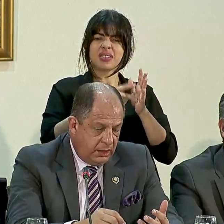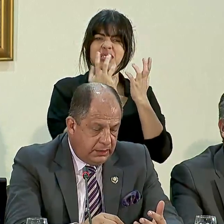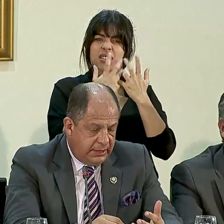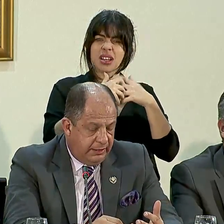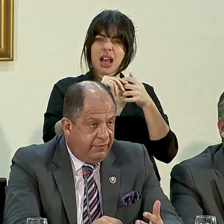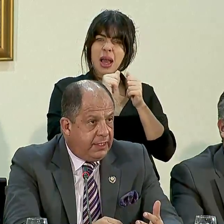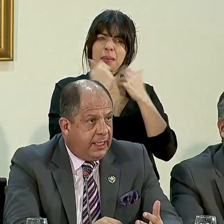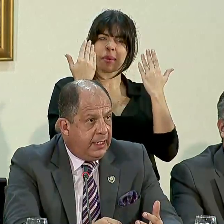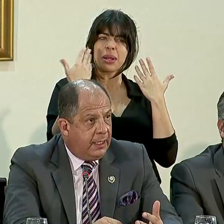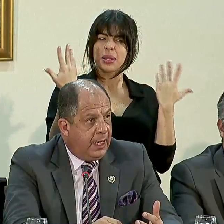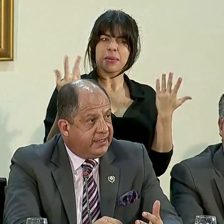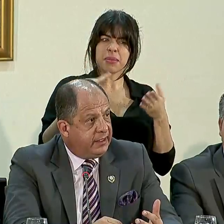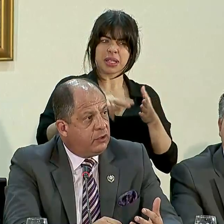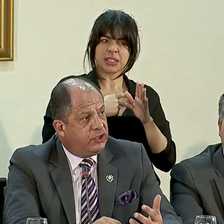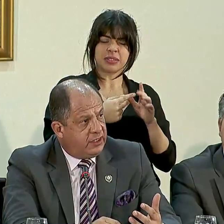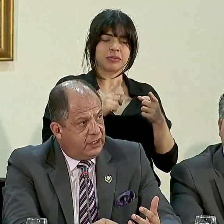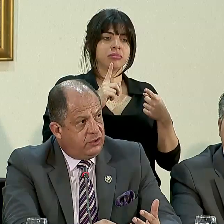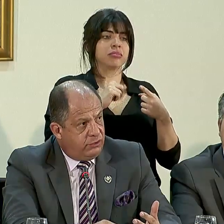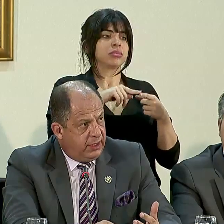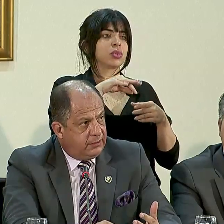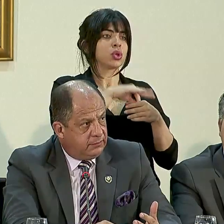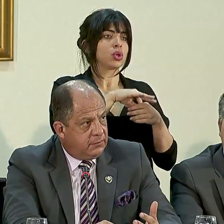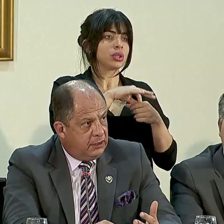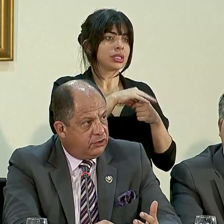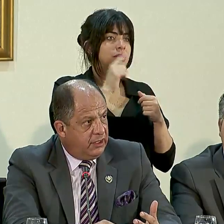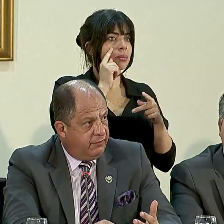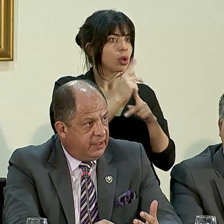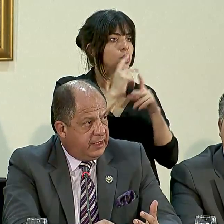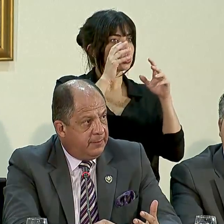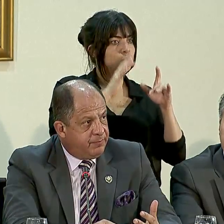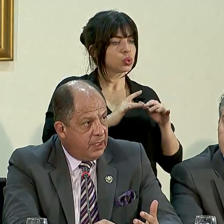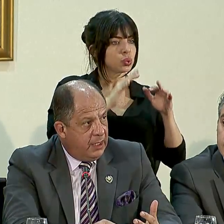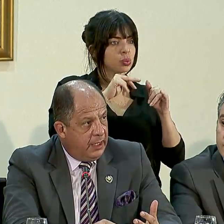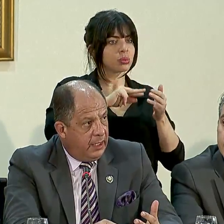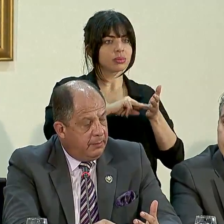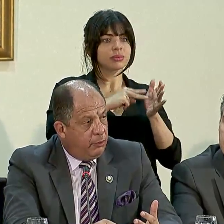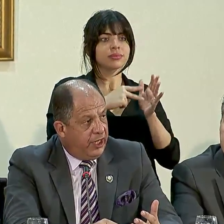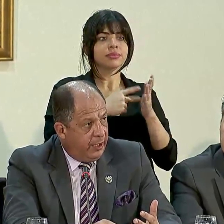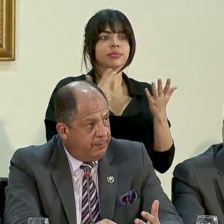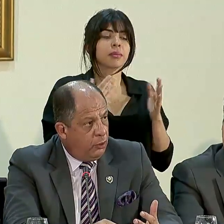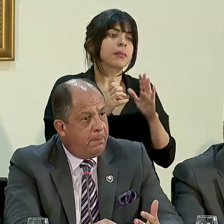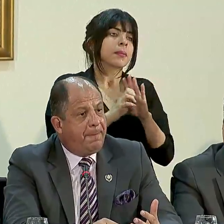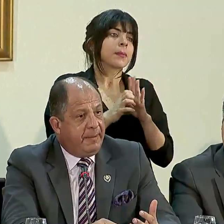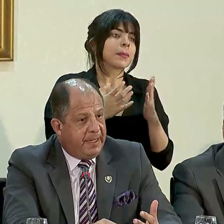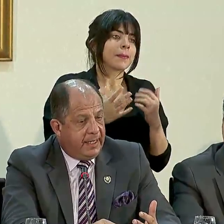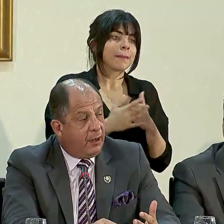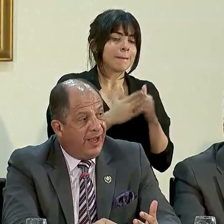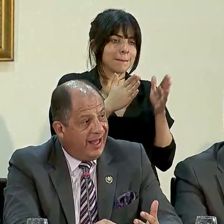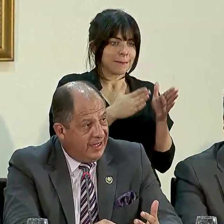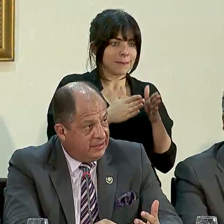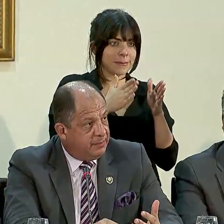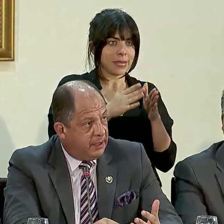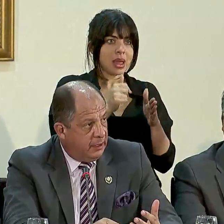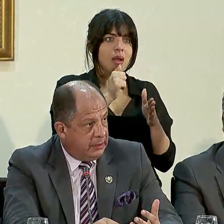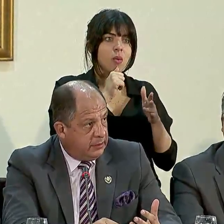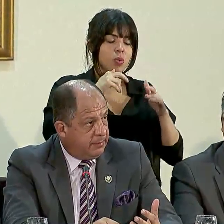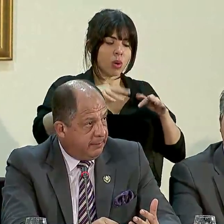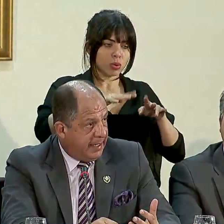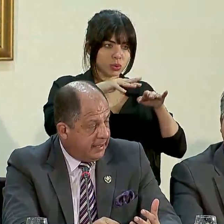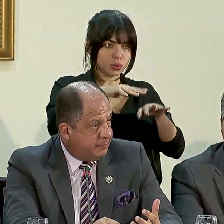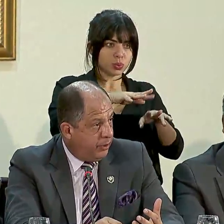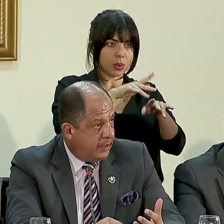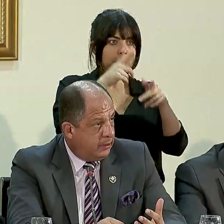climático? Significa hacer cosecha de lluvia, eso significa, por ejemplo, preparar